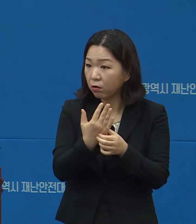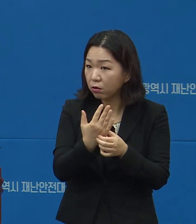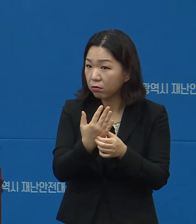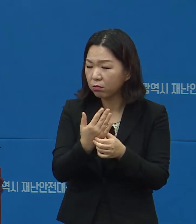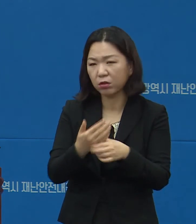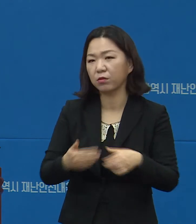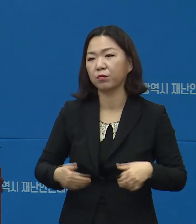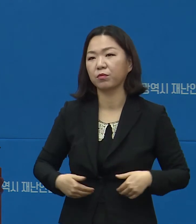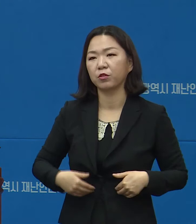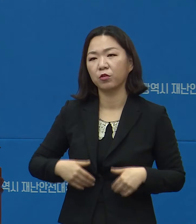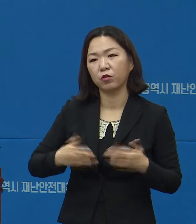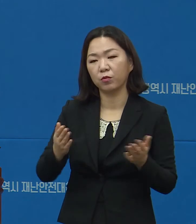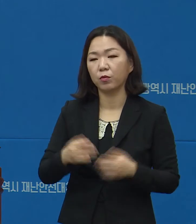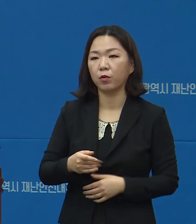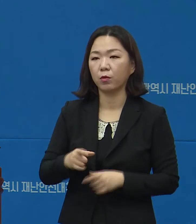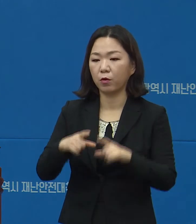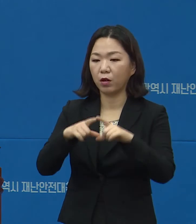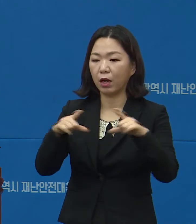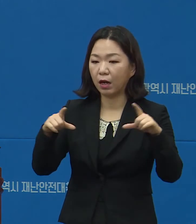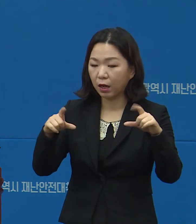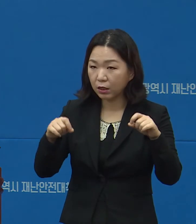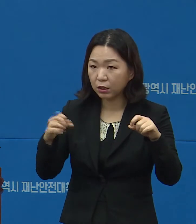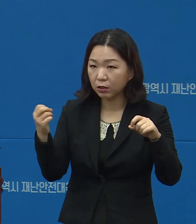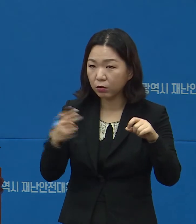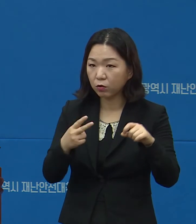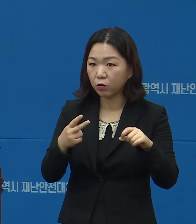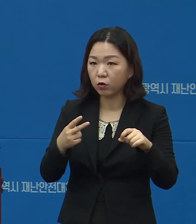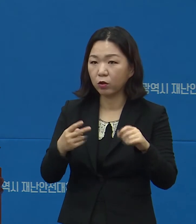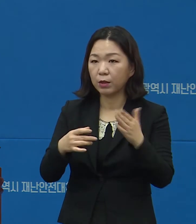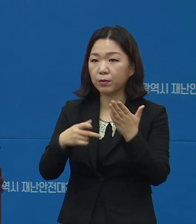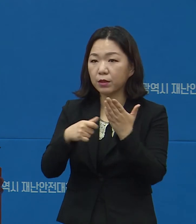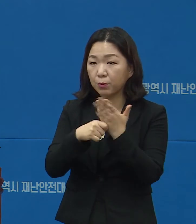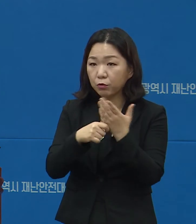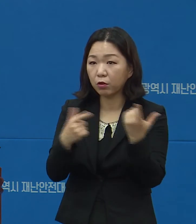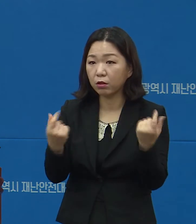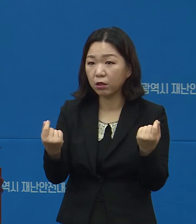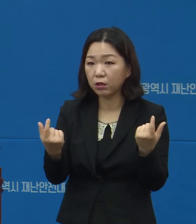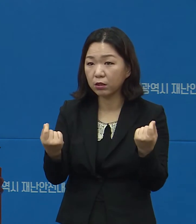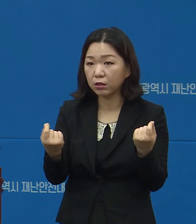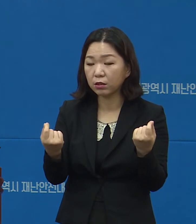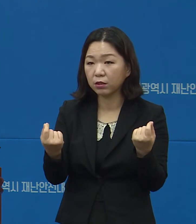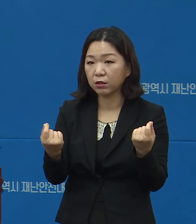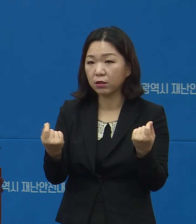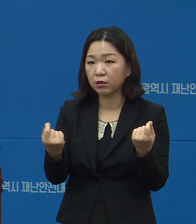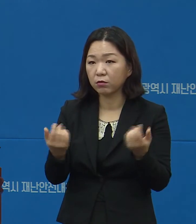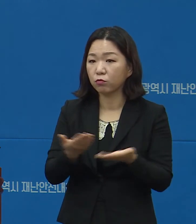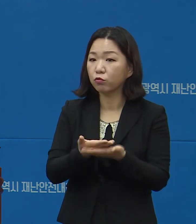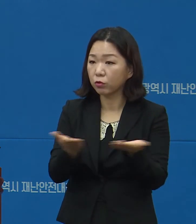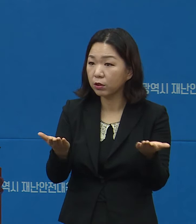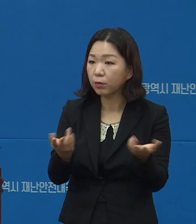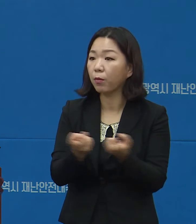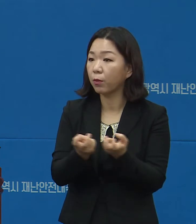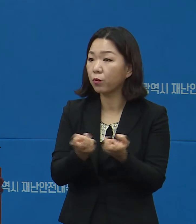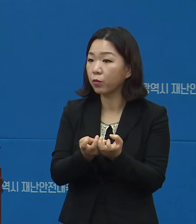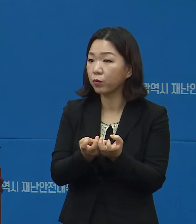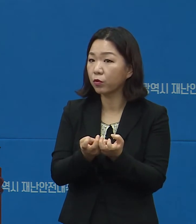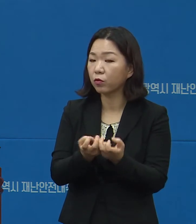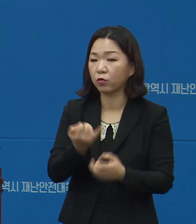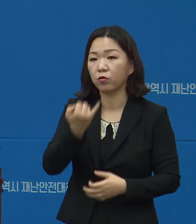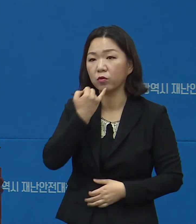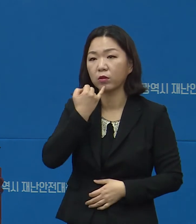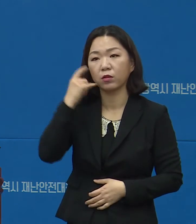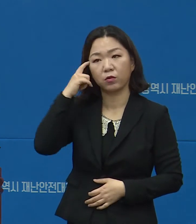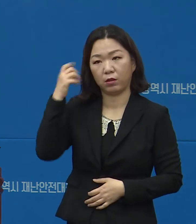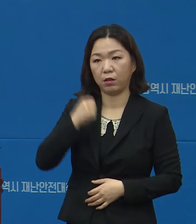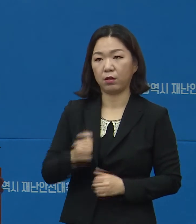생각합니다. 전자카드라든지 또 상품권 같은 것을 제공하는 방식도 저는